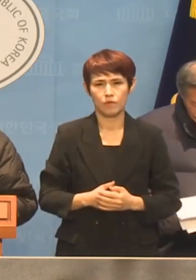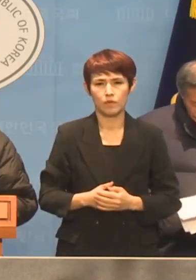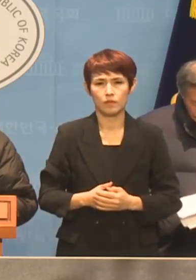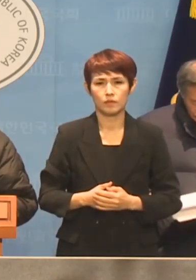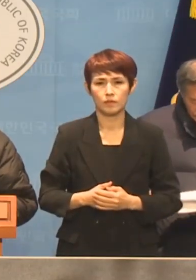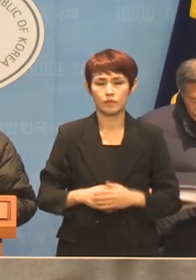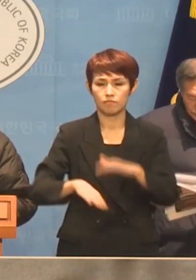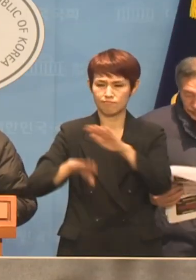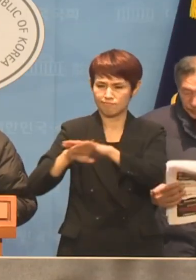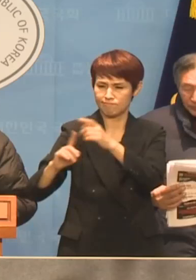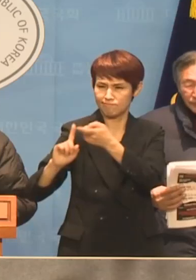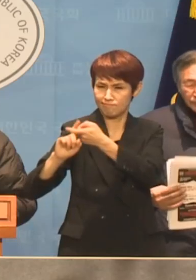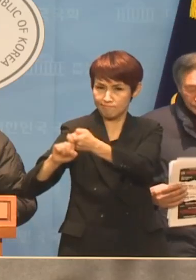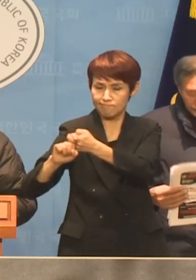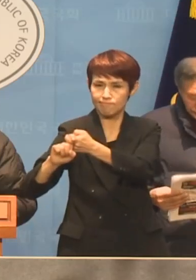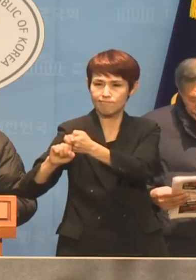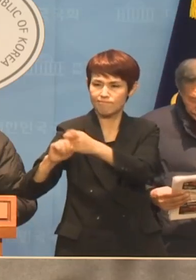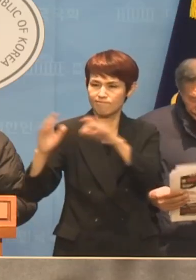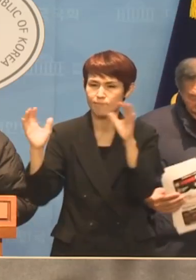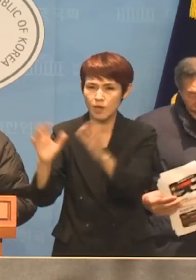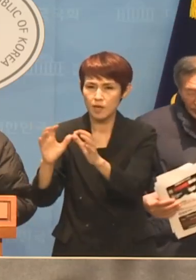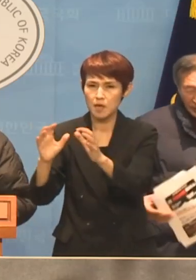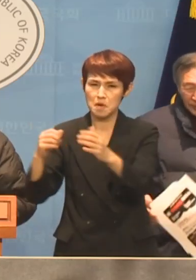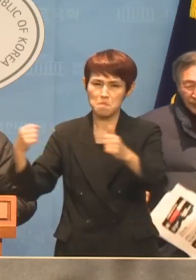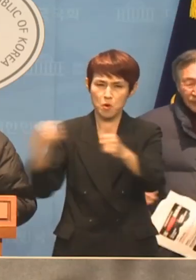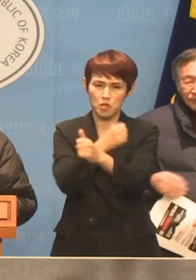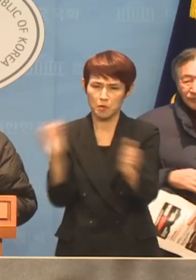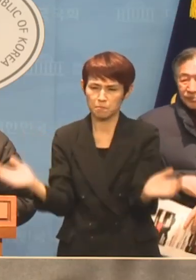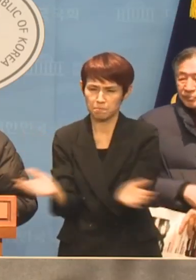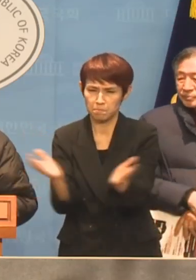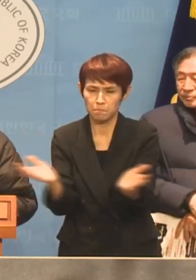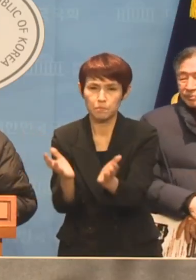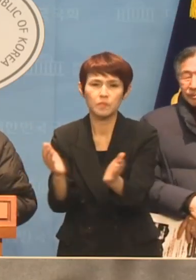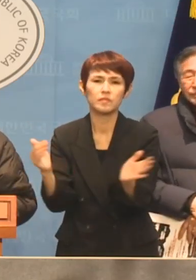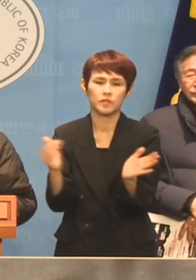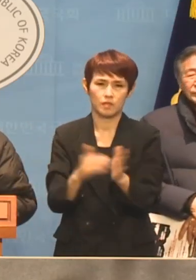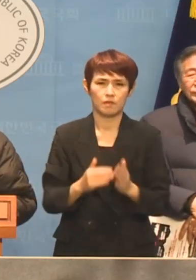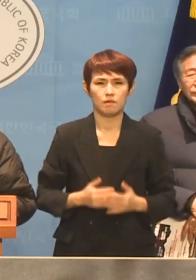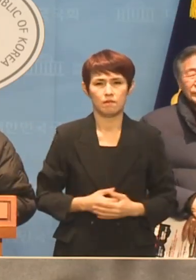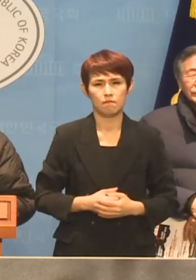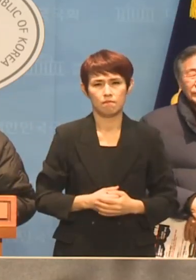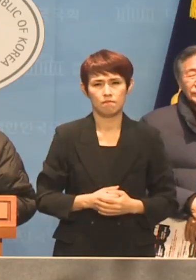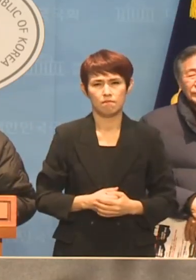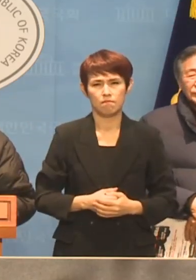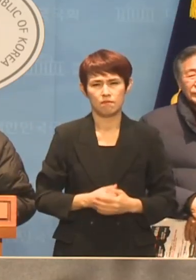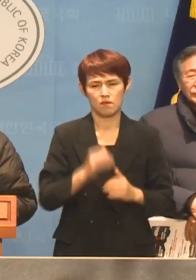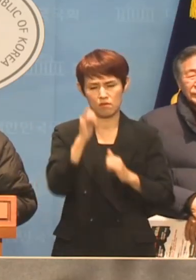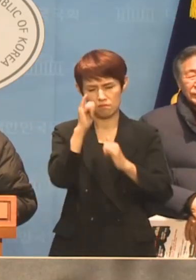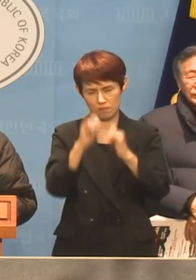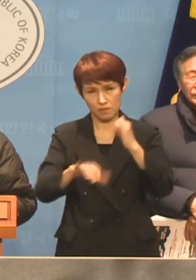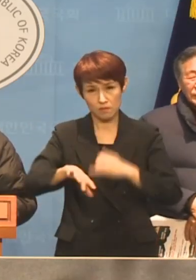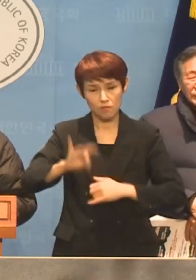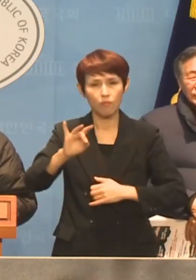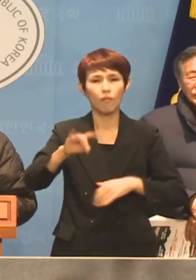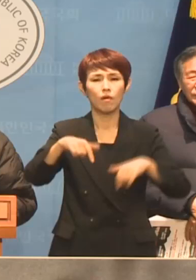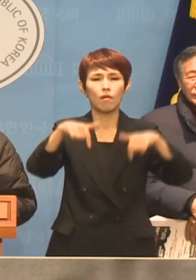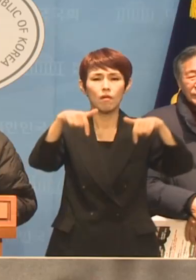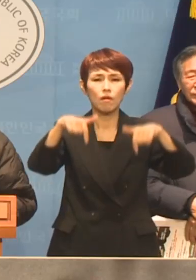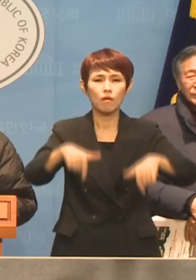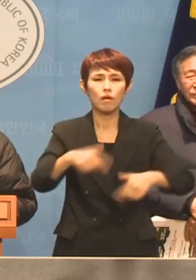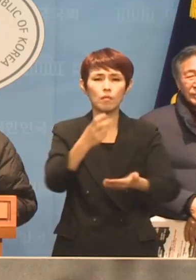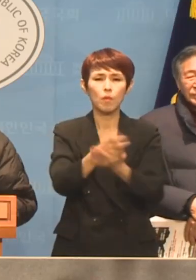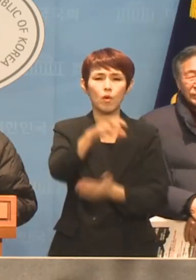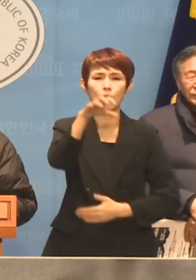결집과 폭력 행사를 선동하고 옹호하며 사상 초유의 서부지방법원